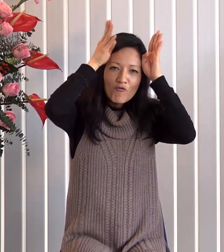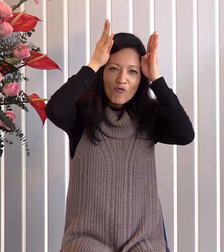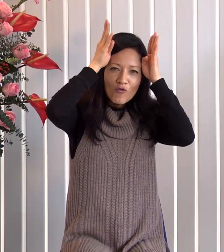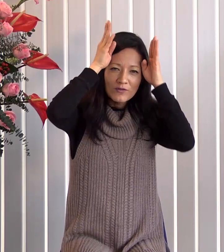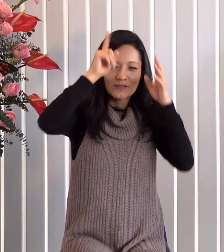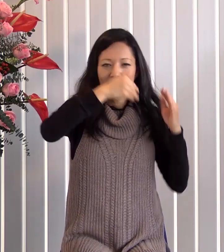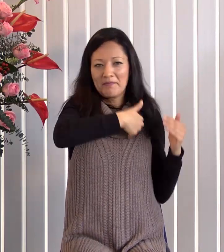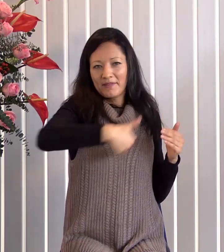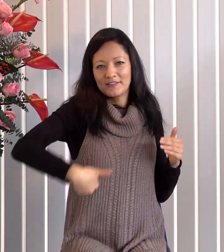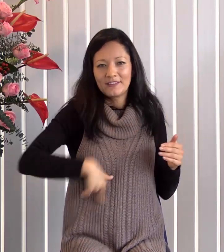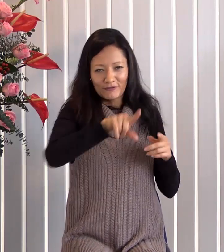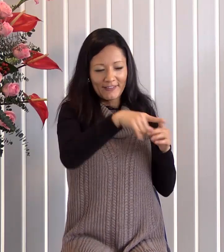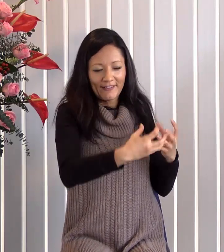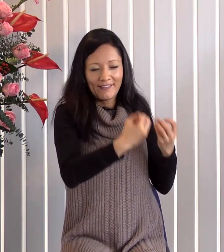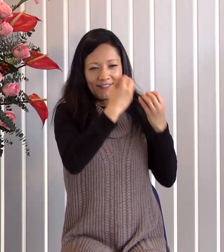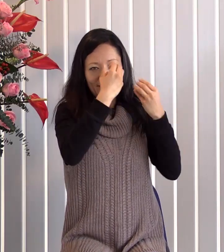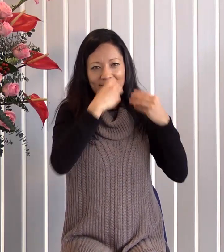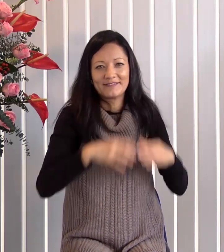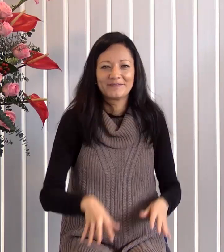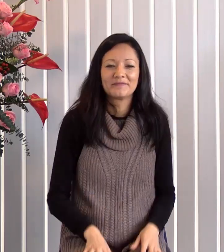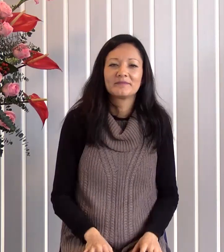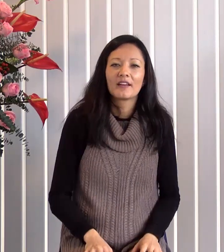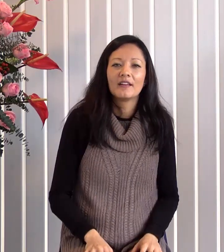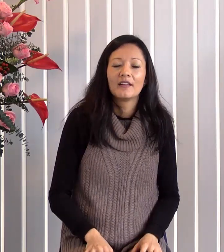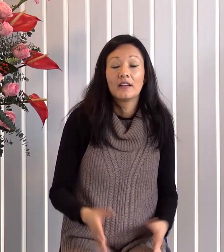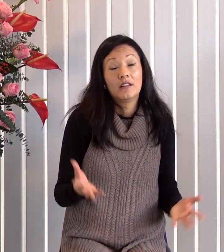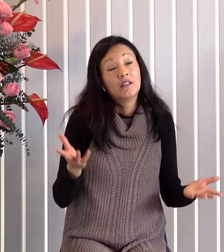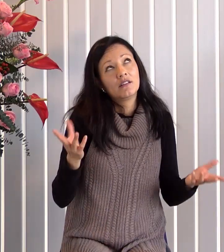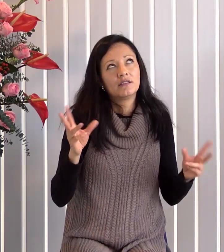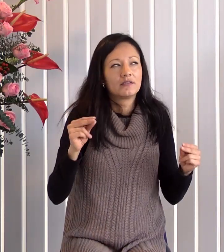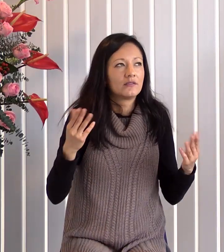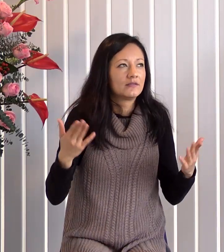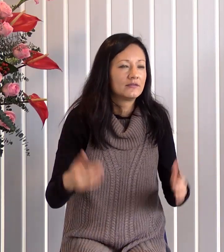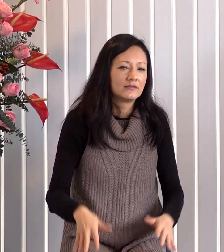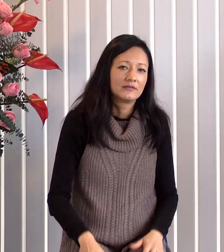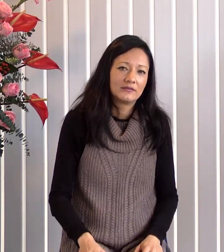gran bestia. Ay, no.